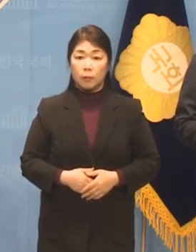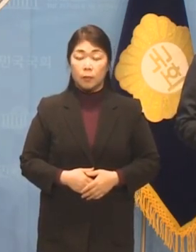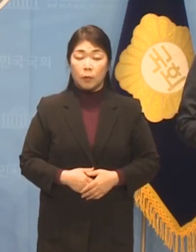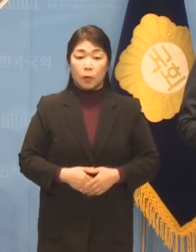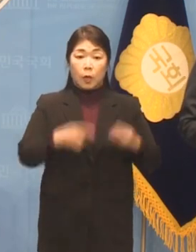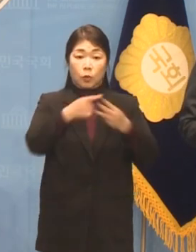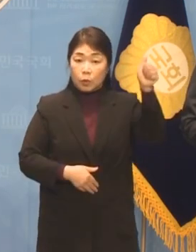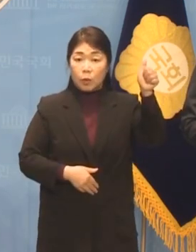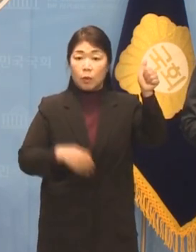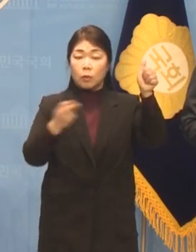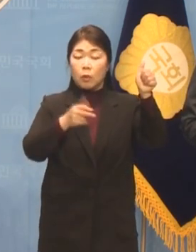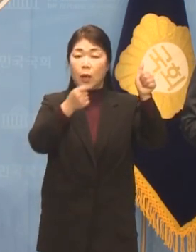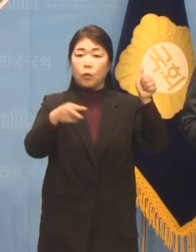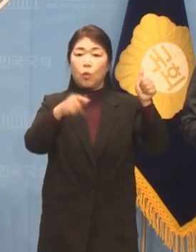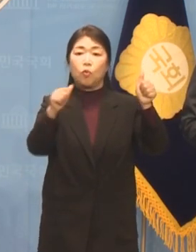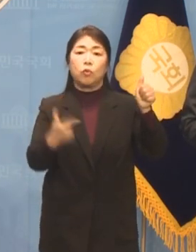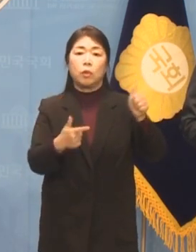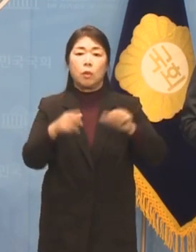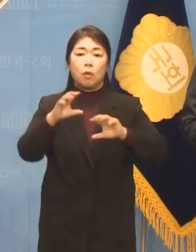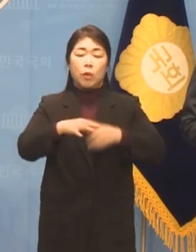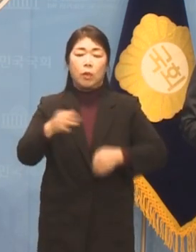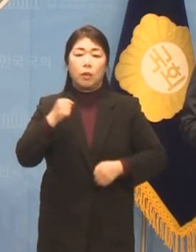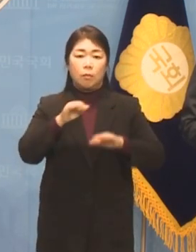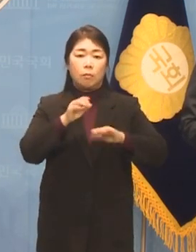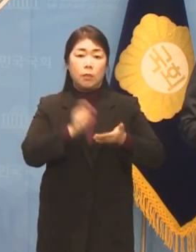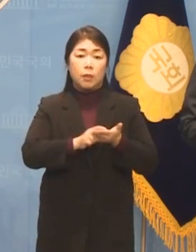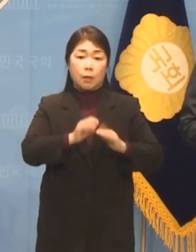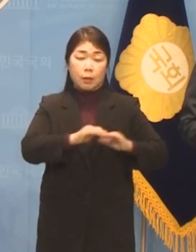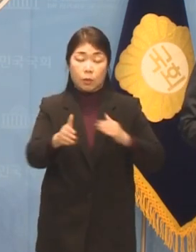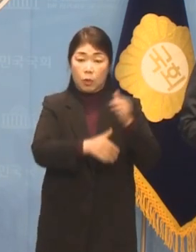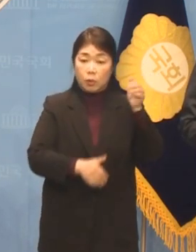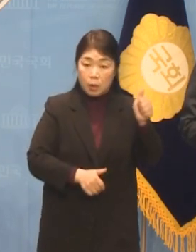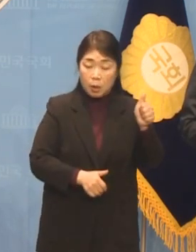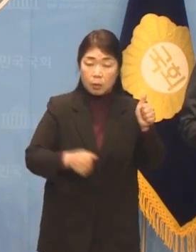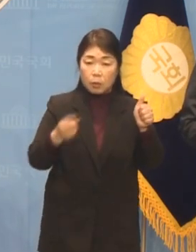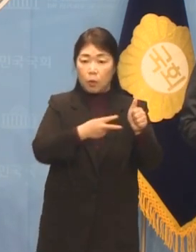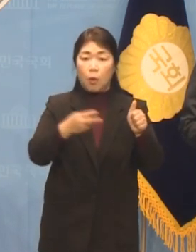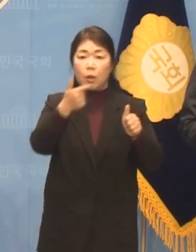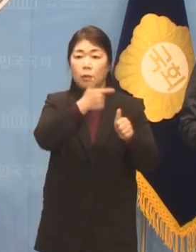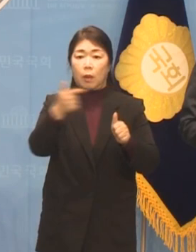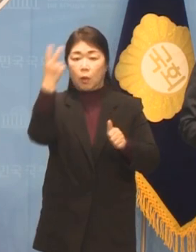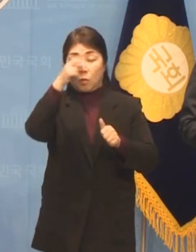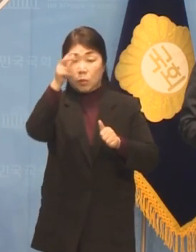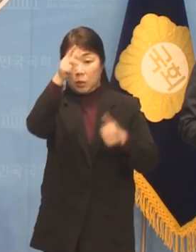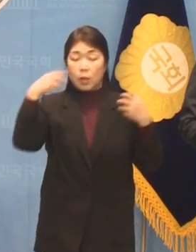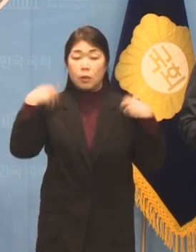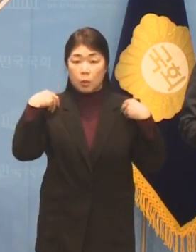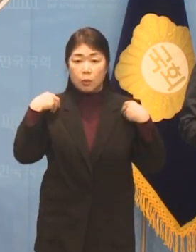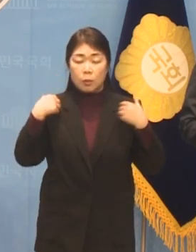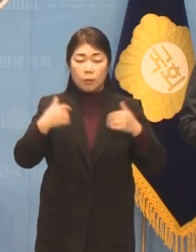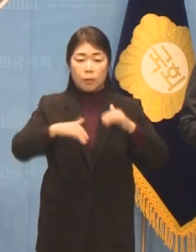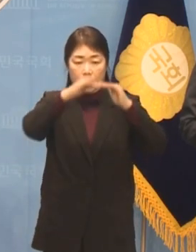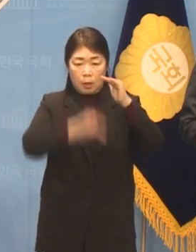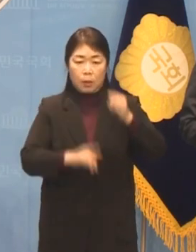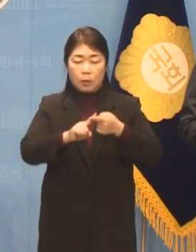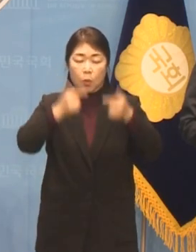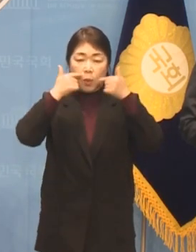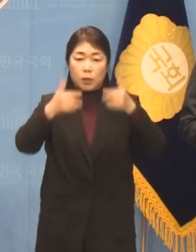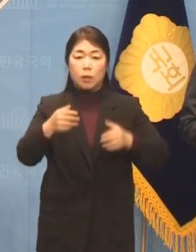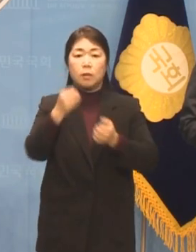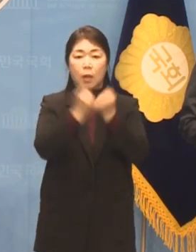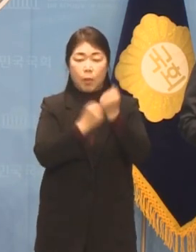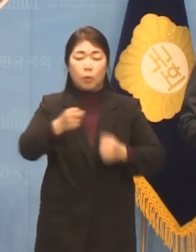윤석열 대통령과 한동훈 국민의힘 비대위원장과 대검찰청은 아래에 대한 명확한 해명과 책임을